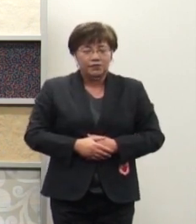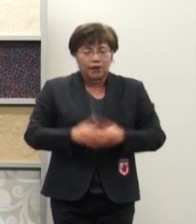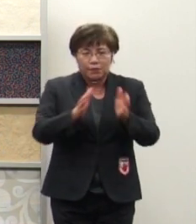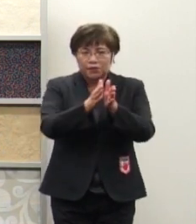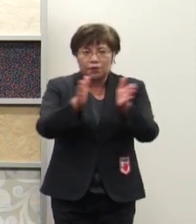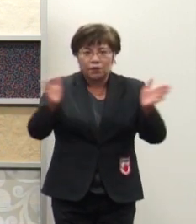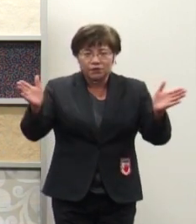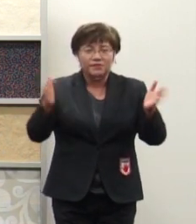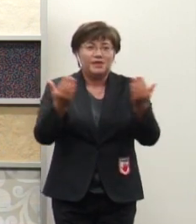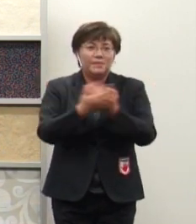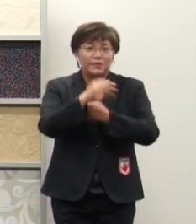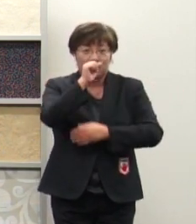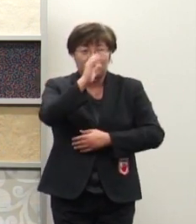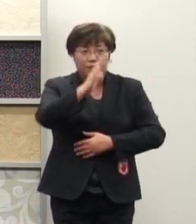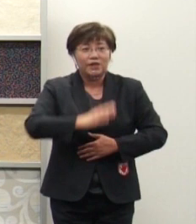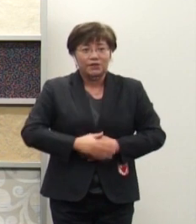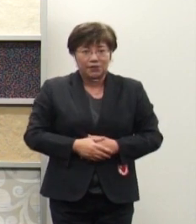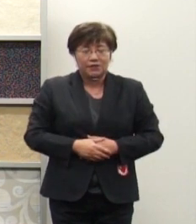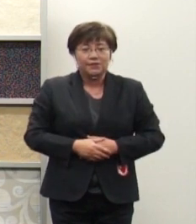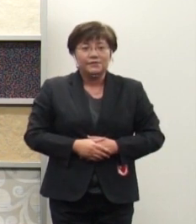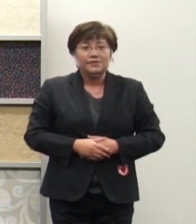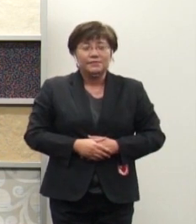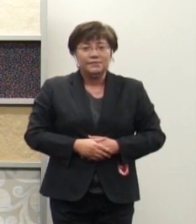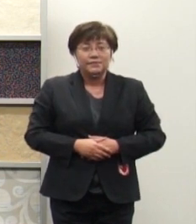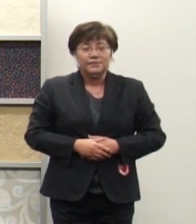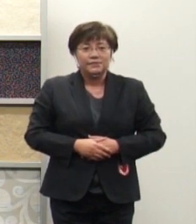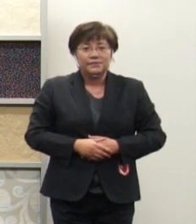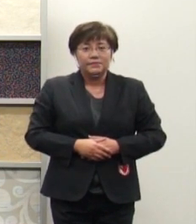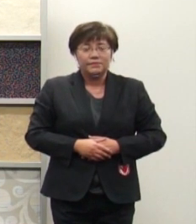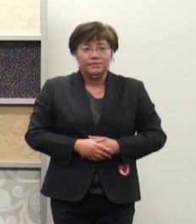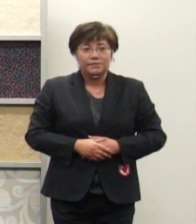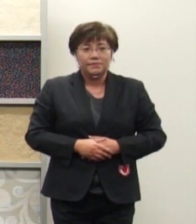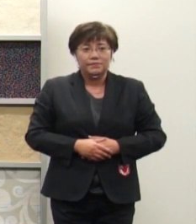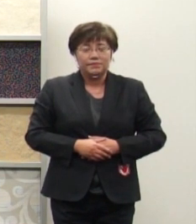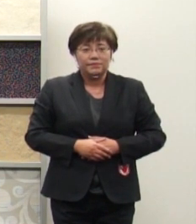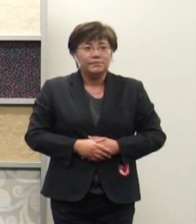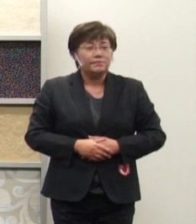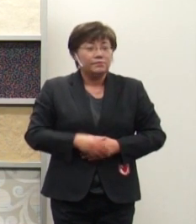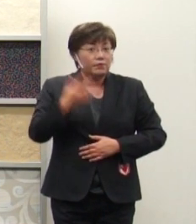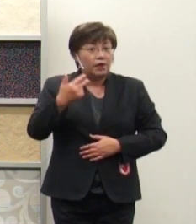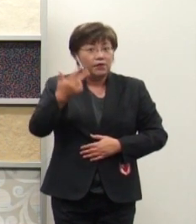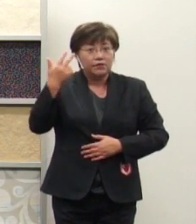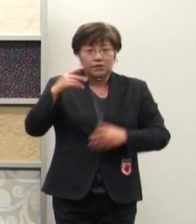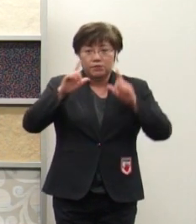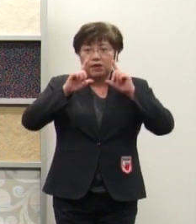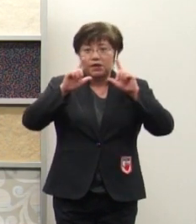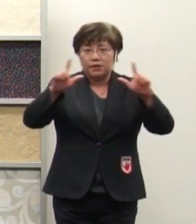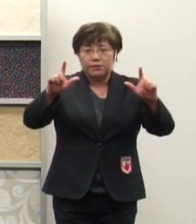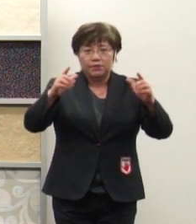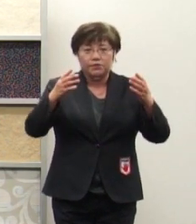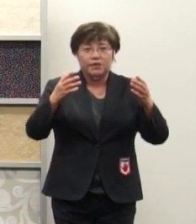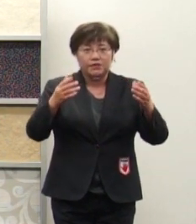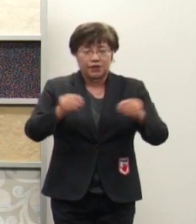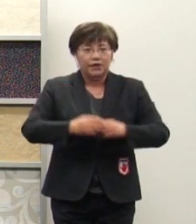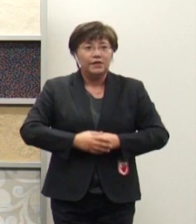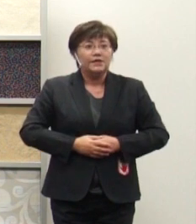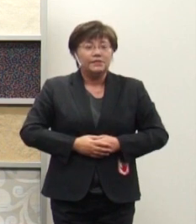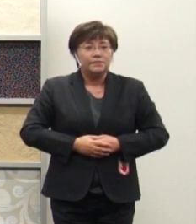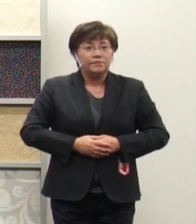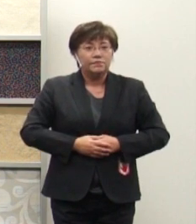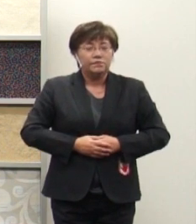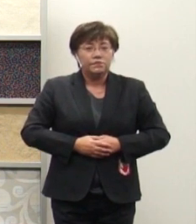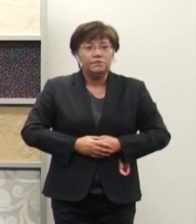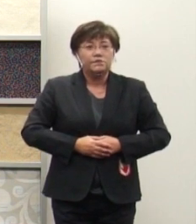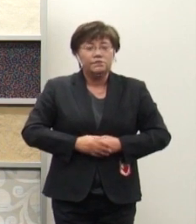ので、どうぞよろしくお願いします。まず、初めにですね、先週発表させていただきました、オウンドメディ